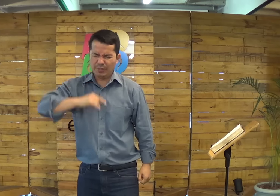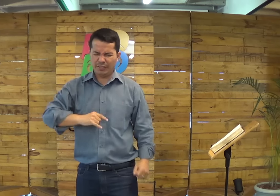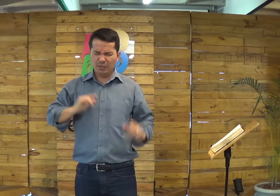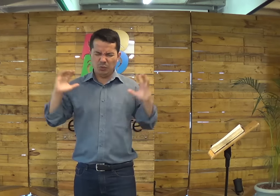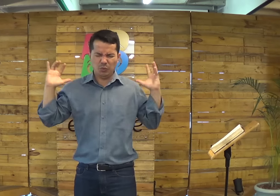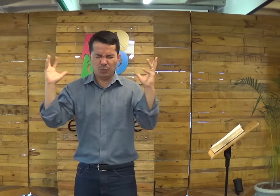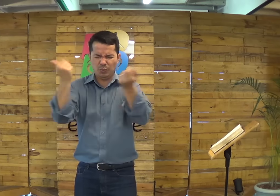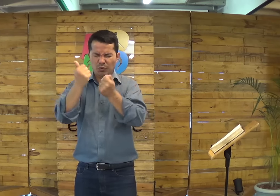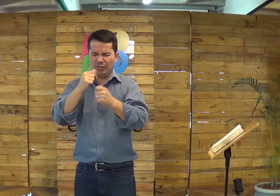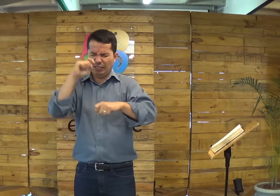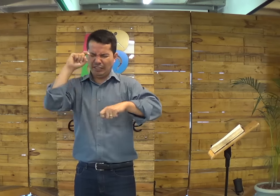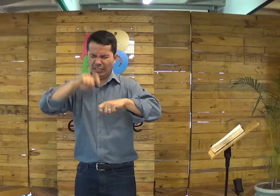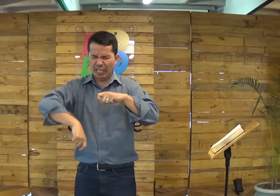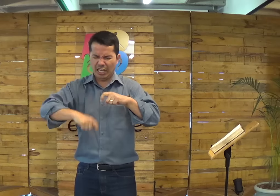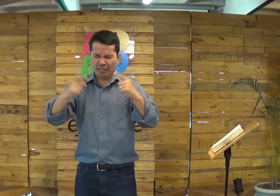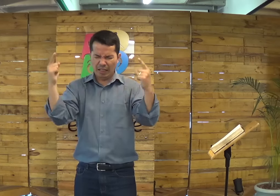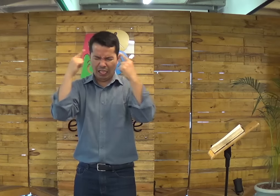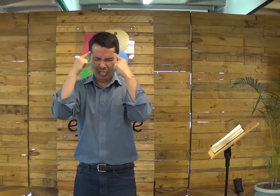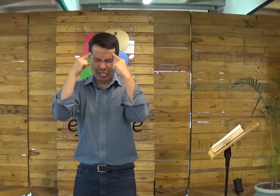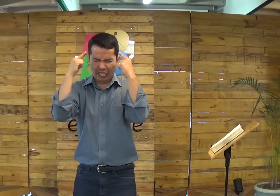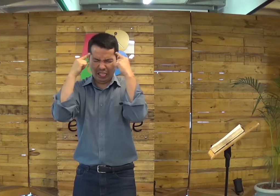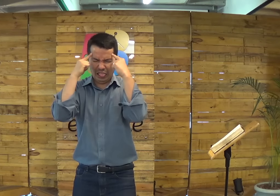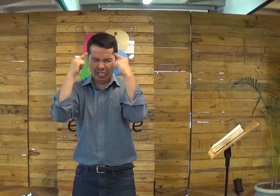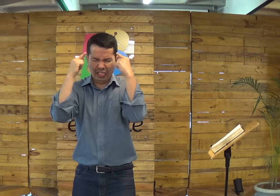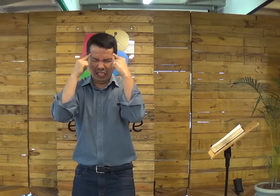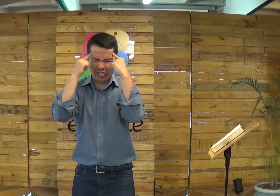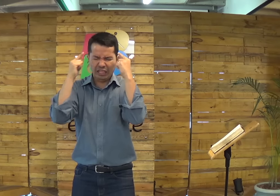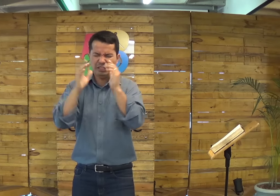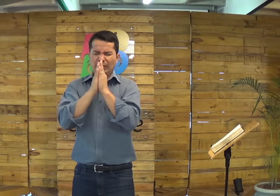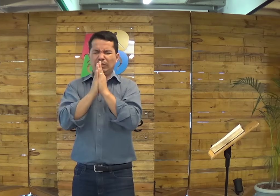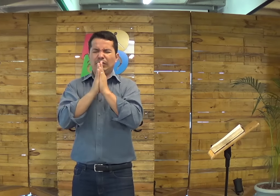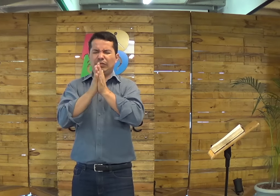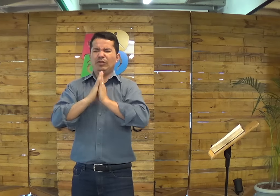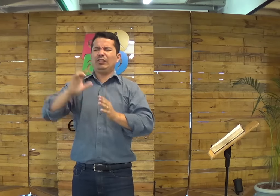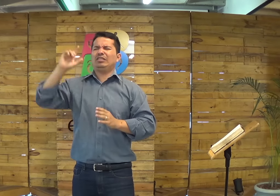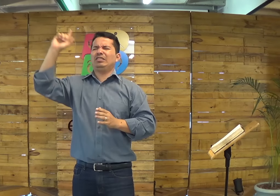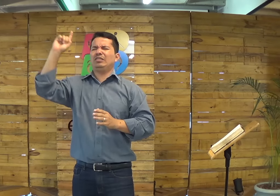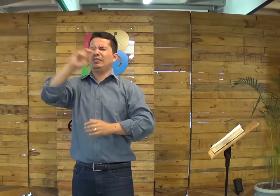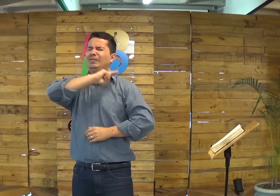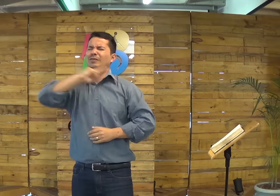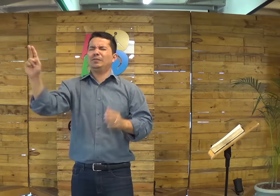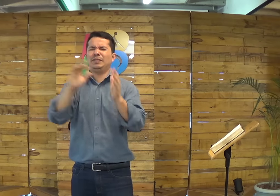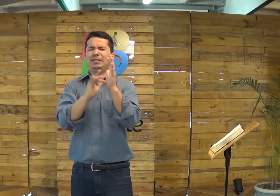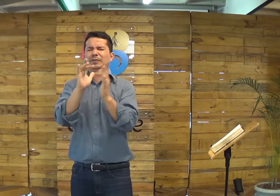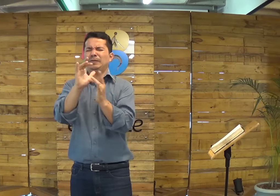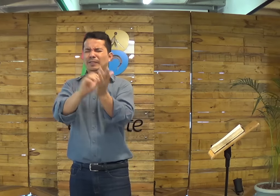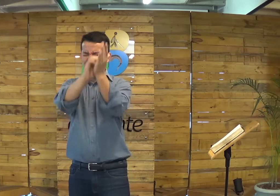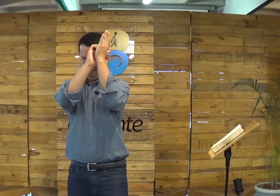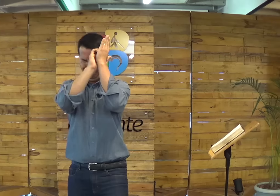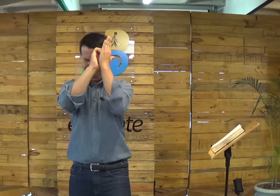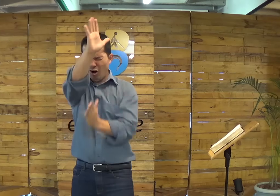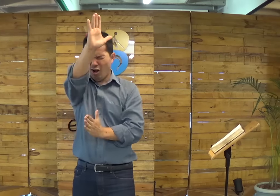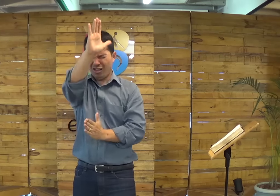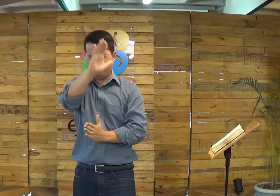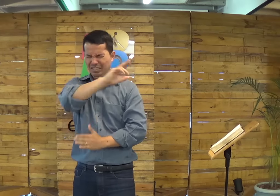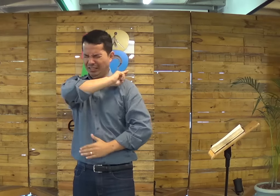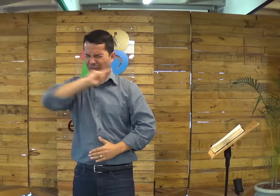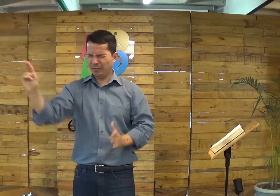bebida né Eh libertinagem sexual pensamentos Deus por favor em nome de Jesus que isso esteja